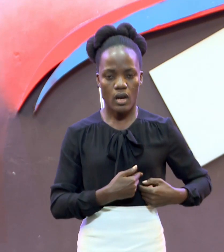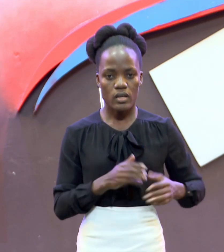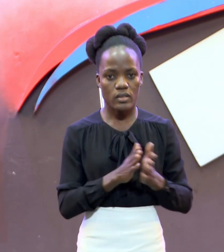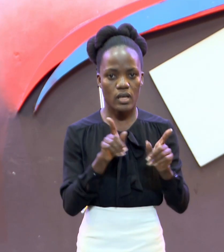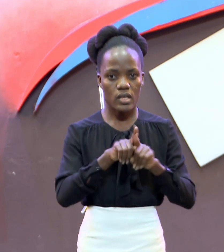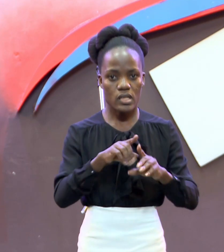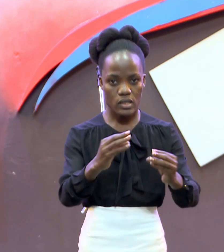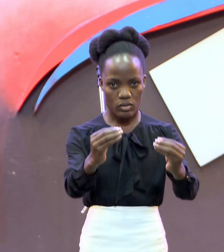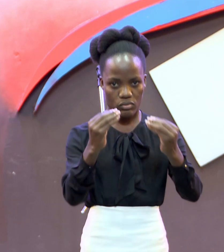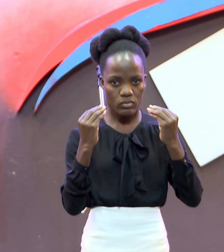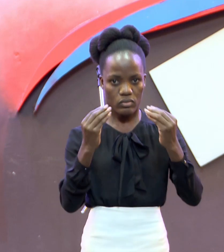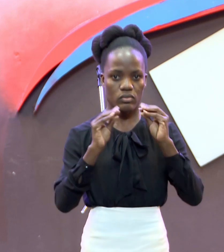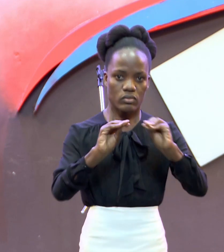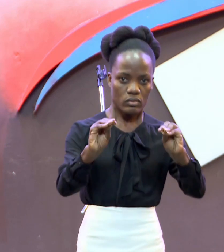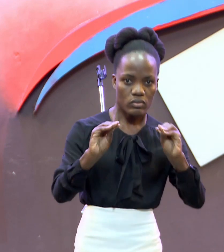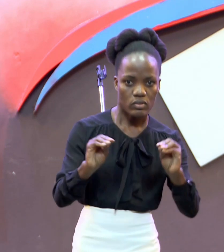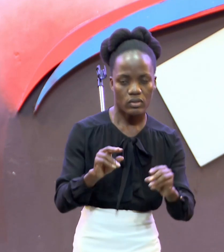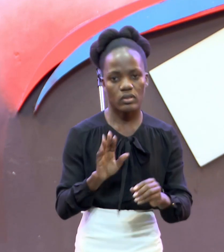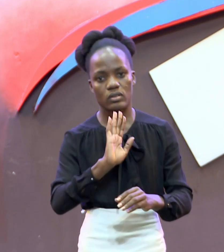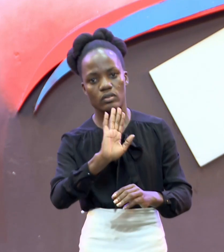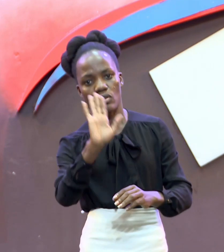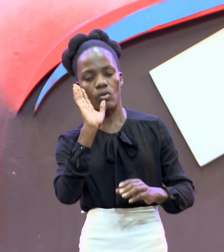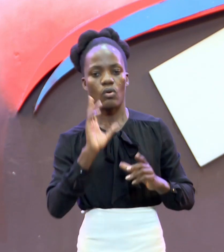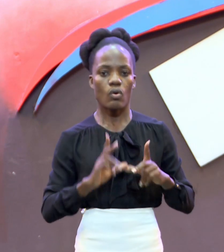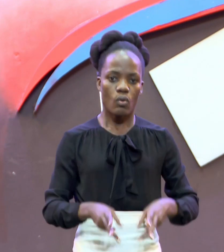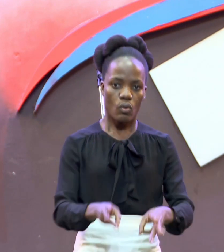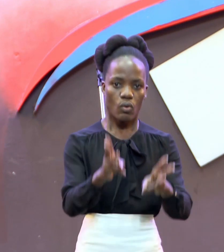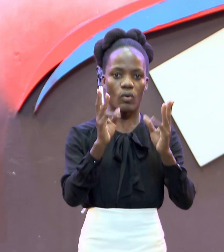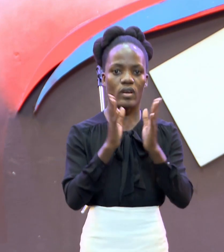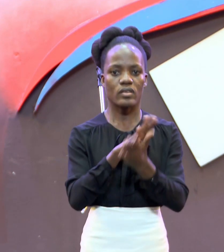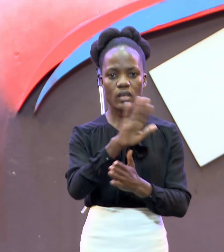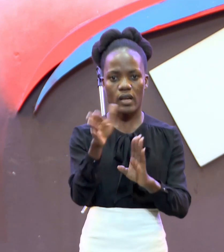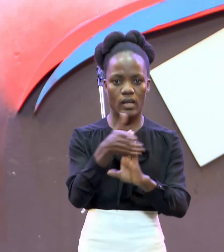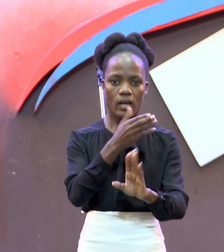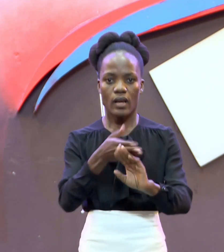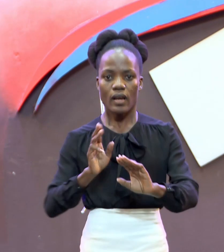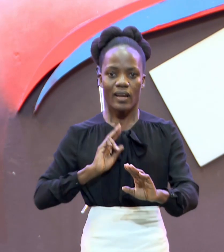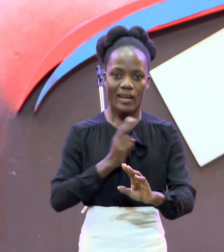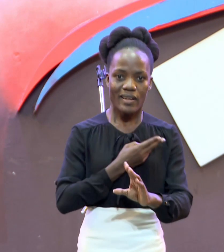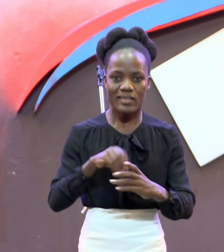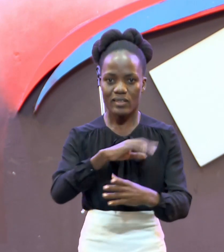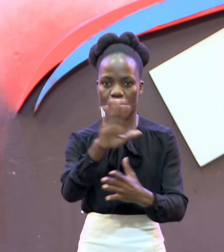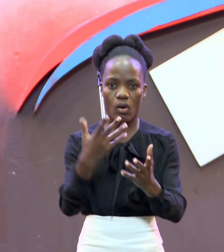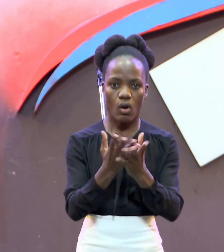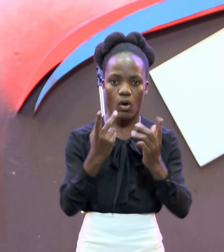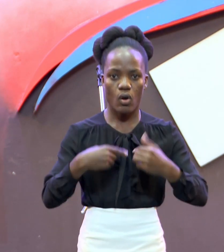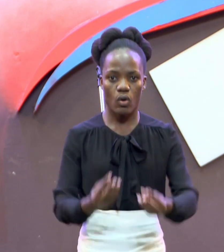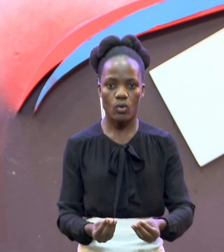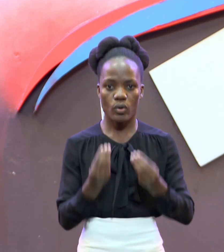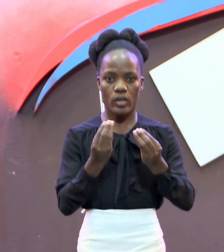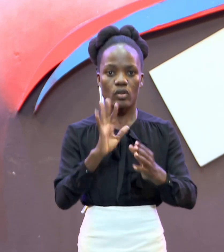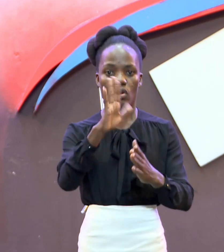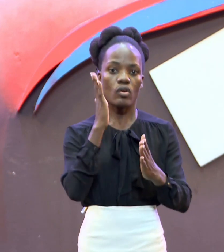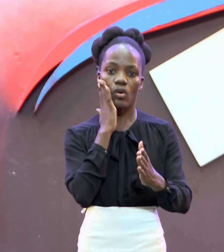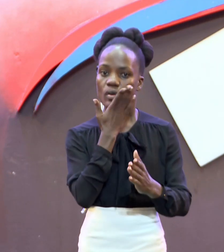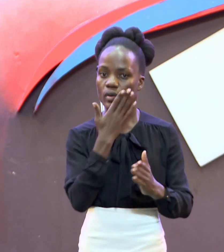Otuigiriza makubogo Otulunga mie Mubionabye tukola Echisacho chiberewa mnafe